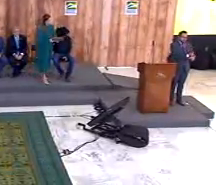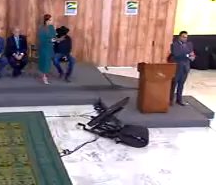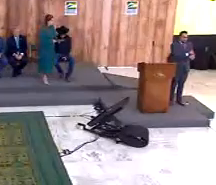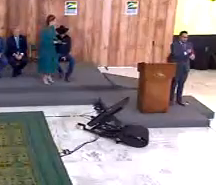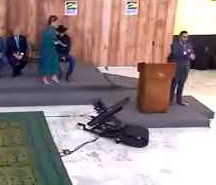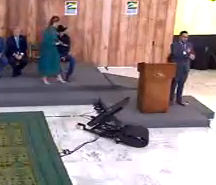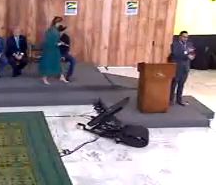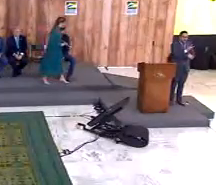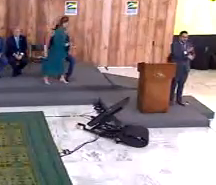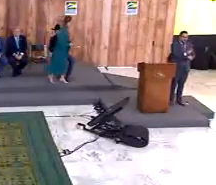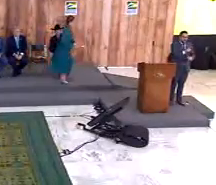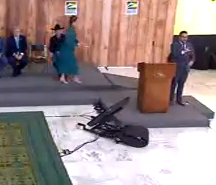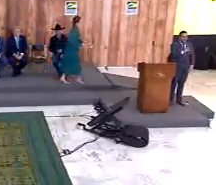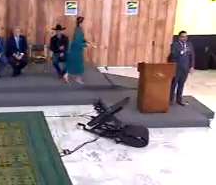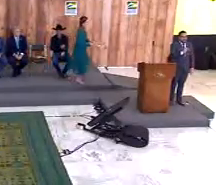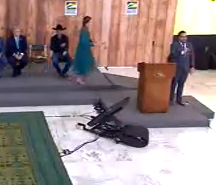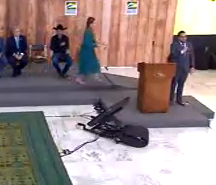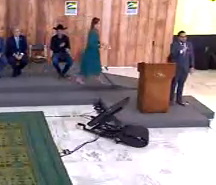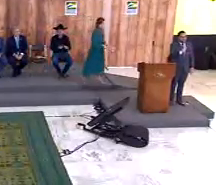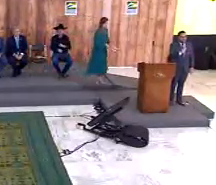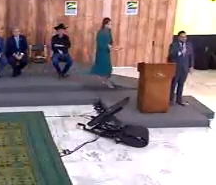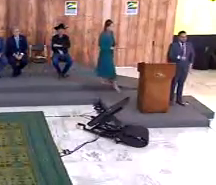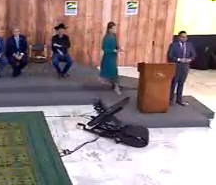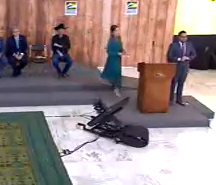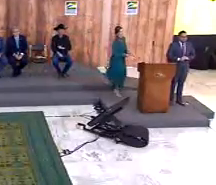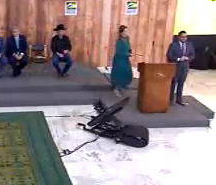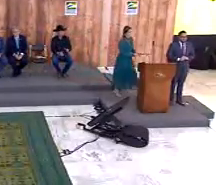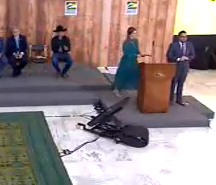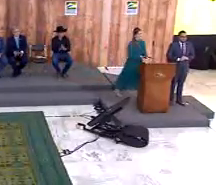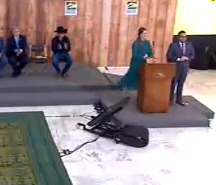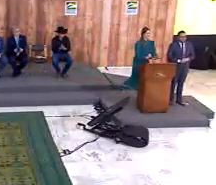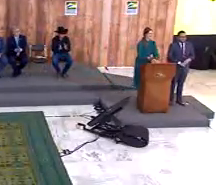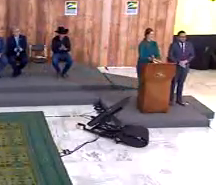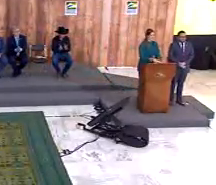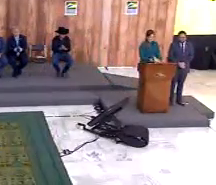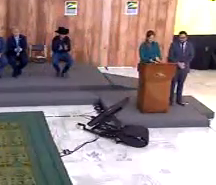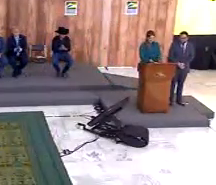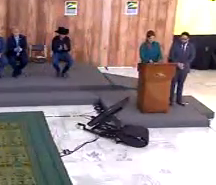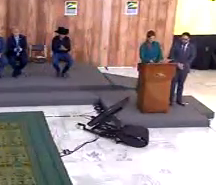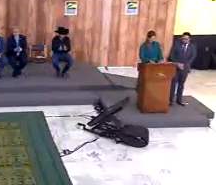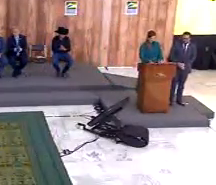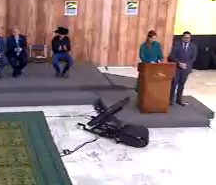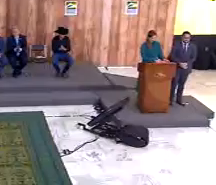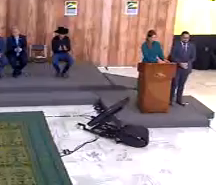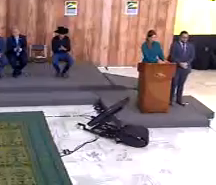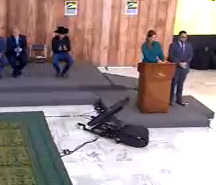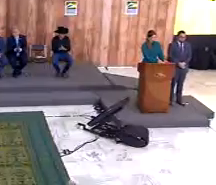nacional Larissa Peixoto E aí